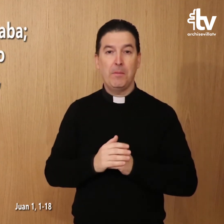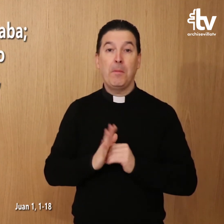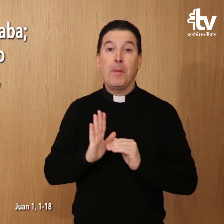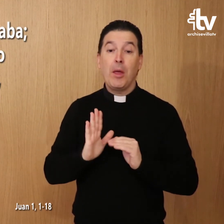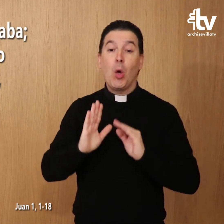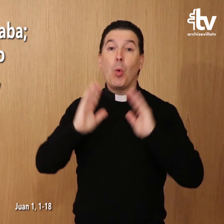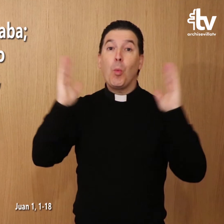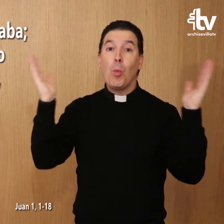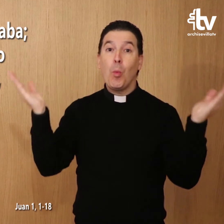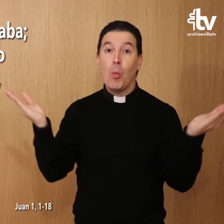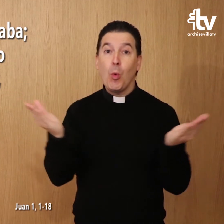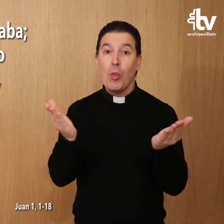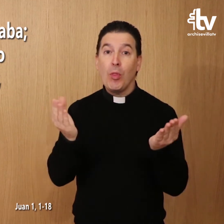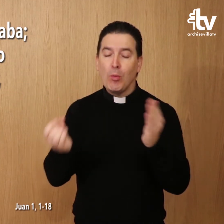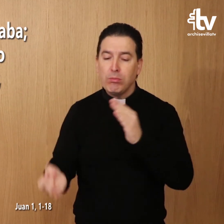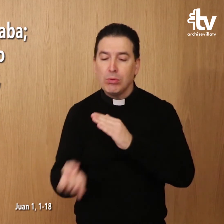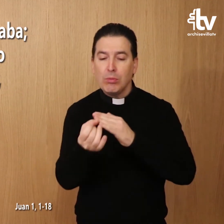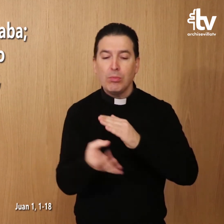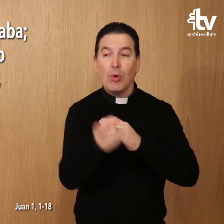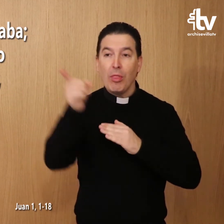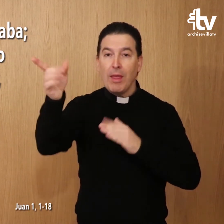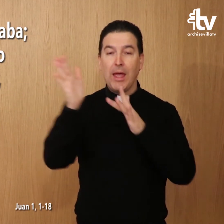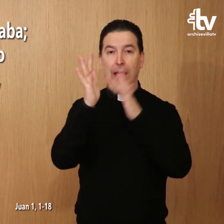El mundo se hizo por medio de Él.